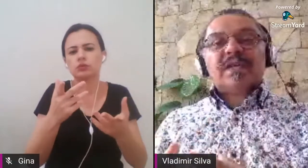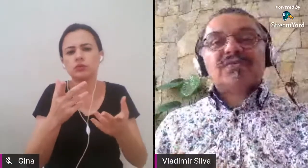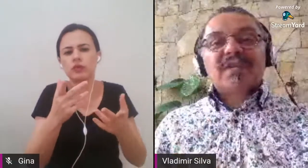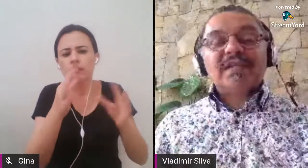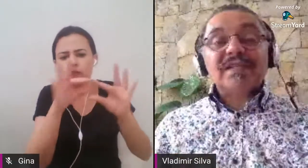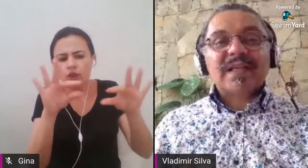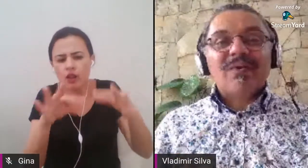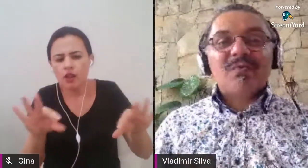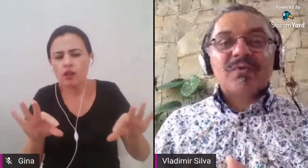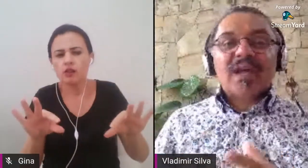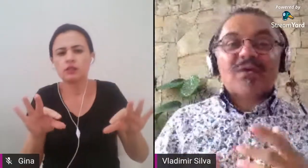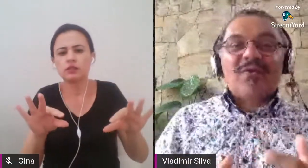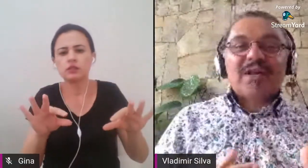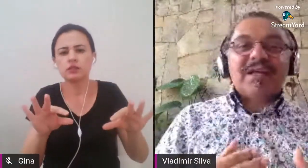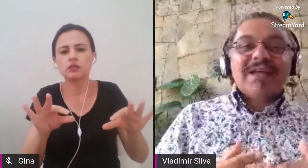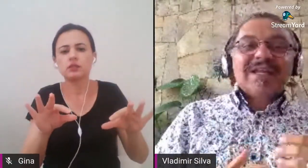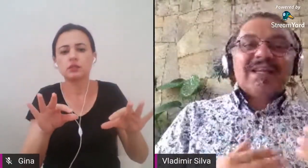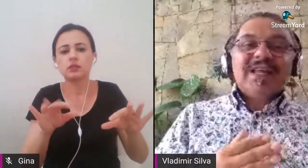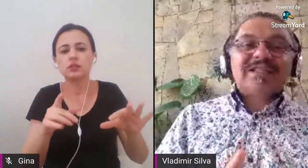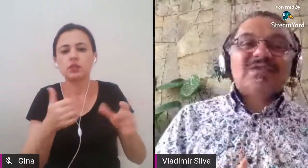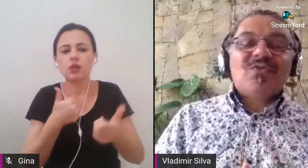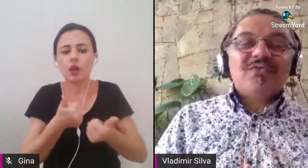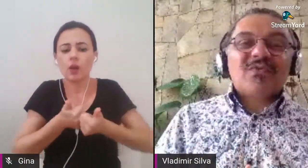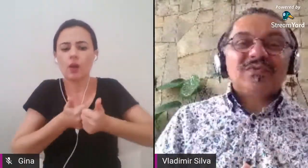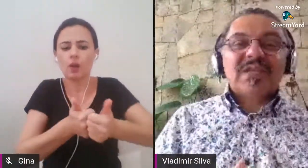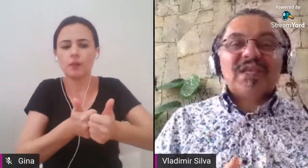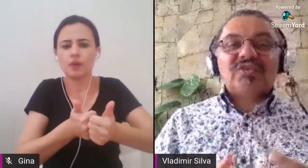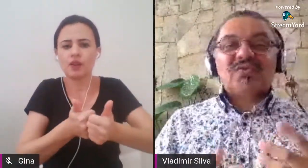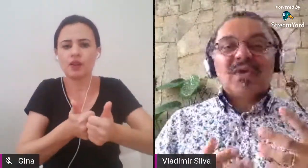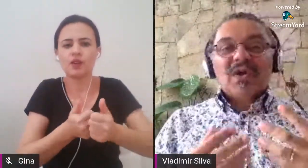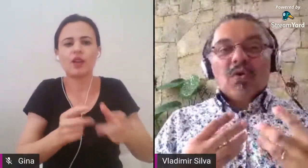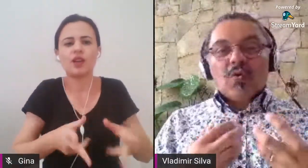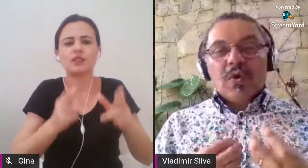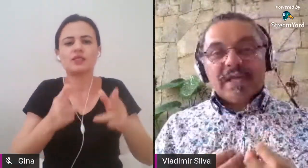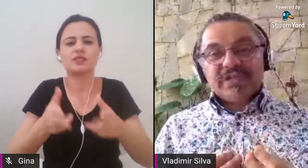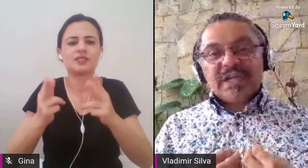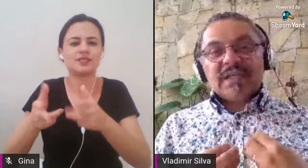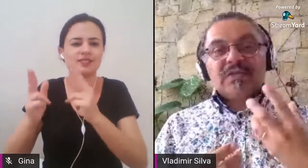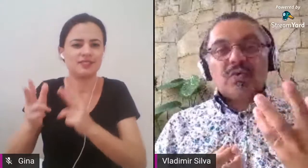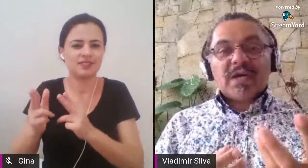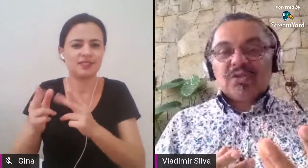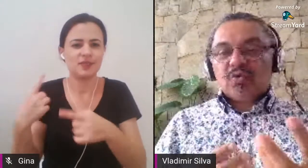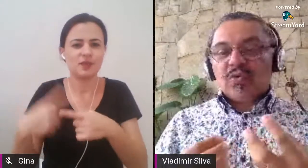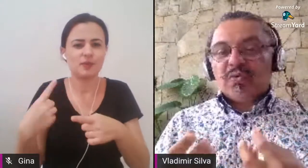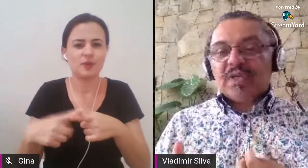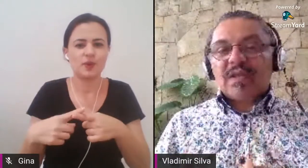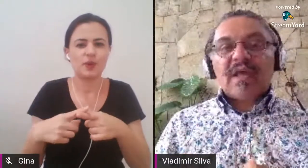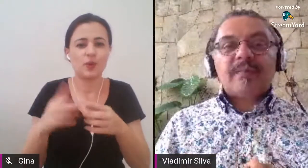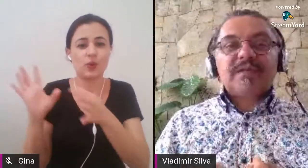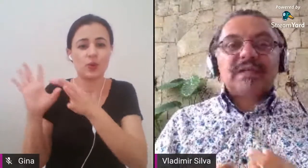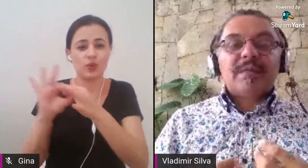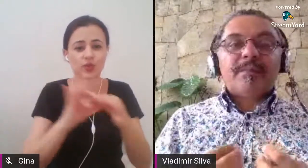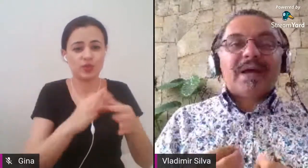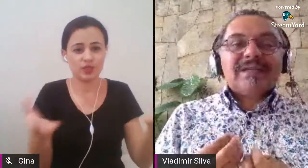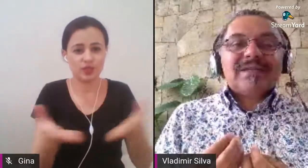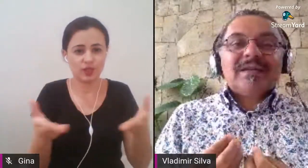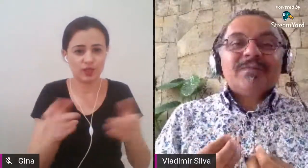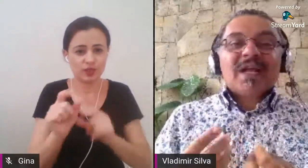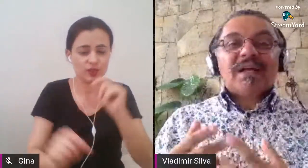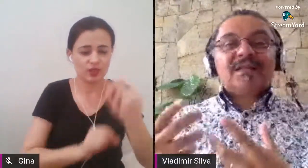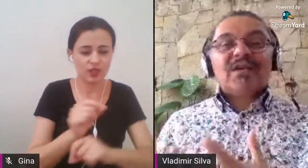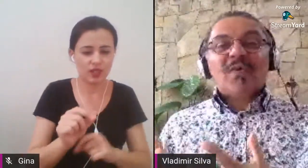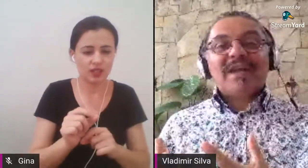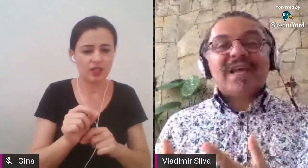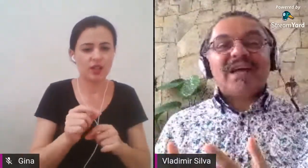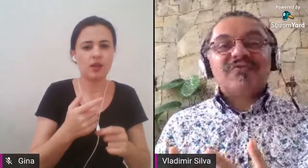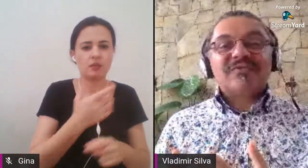o processo de edição, porque agora, nesse novo contexto, o regente, o cantor, o intérprete, ele passa